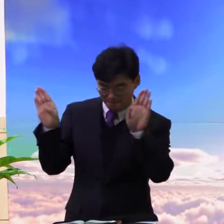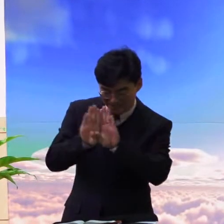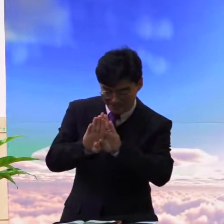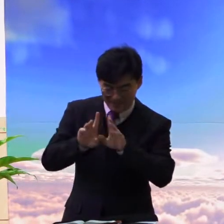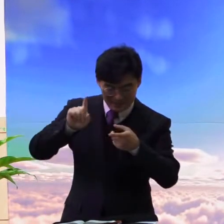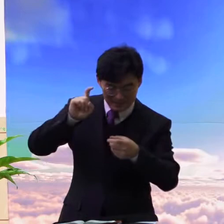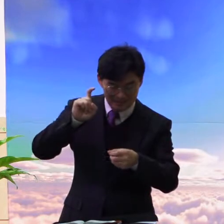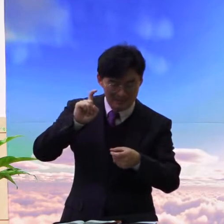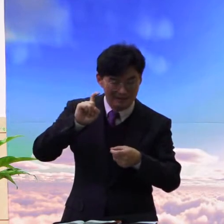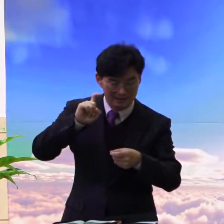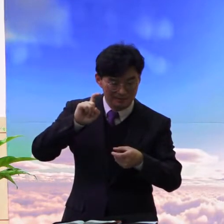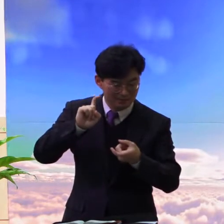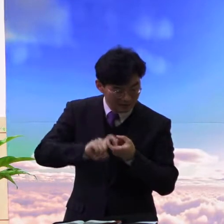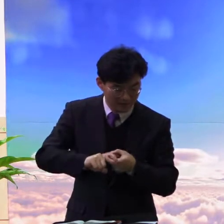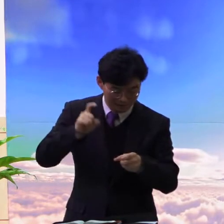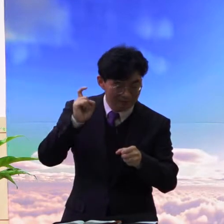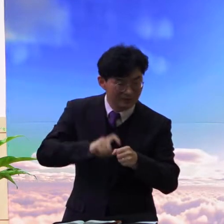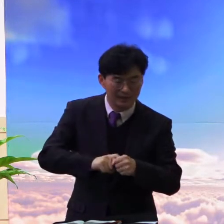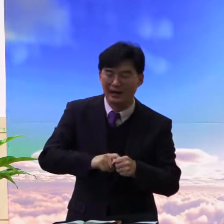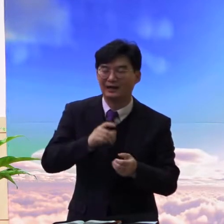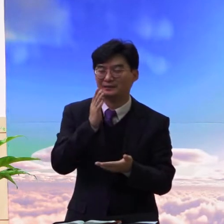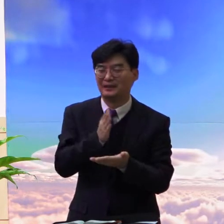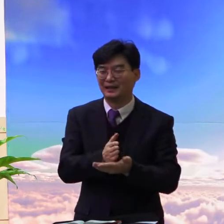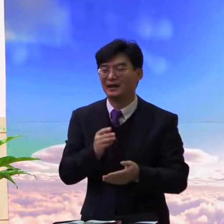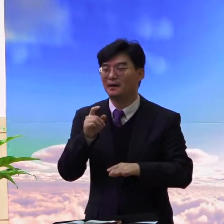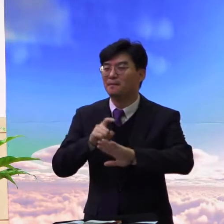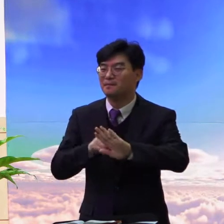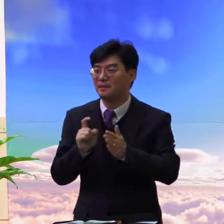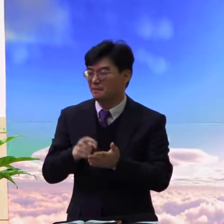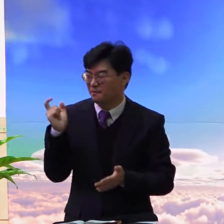냉랭한 마음으로 살고 계시지는 않습니까?